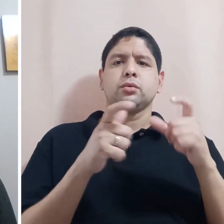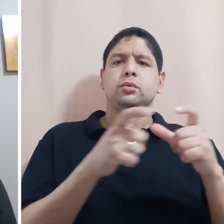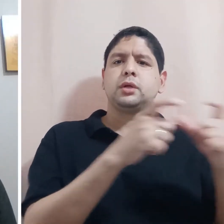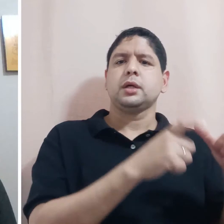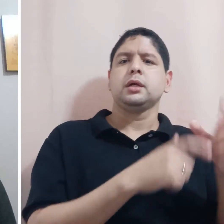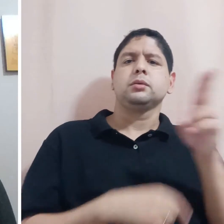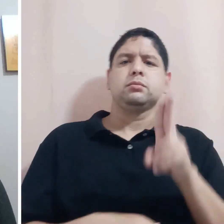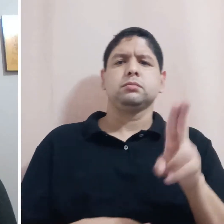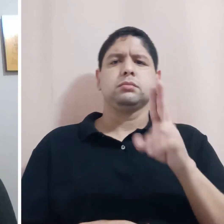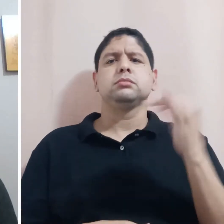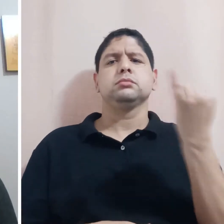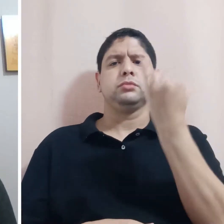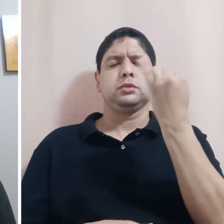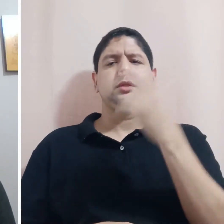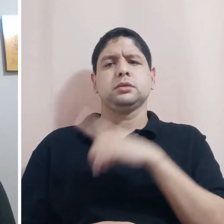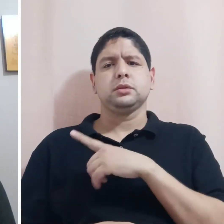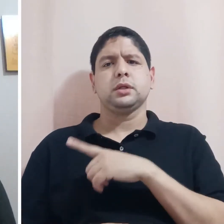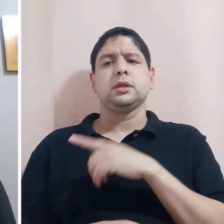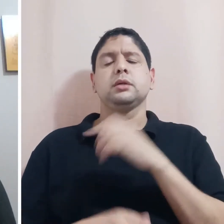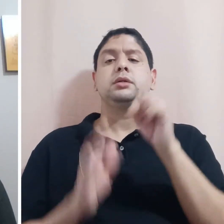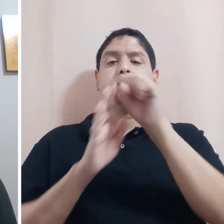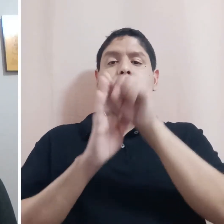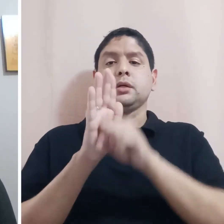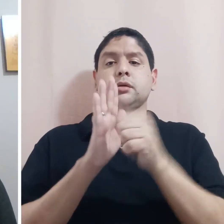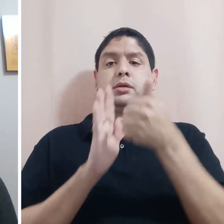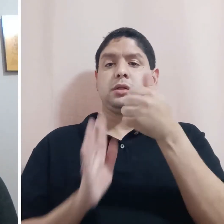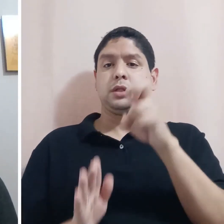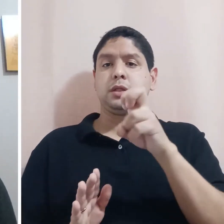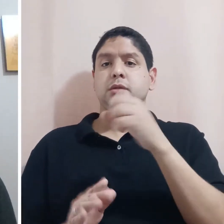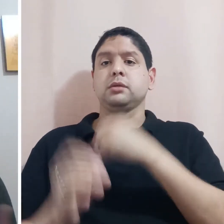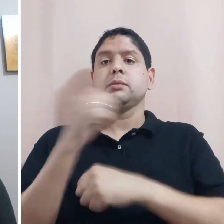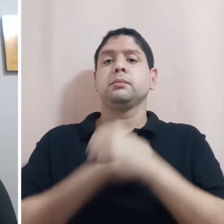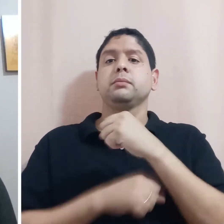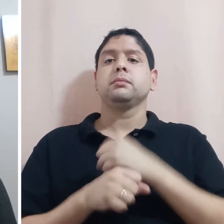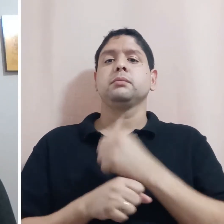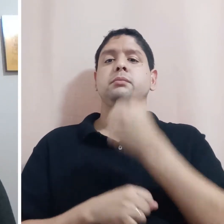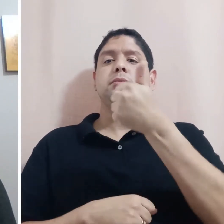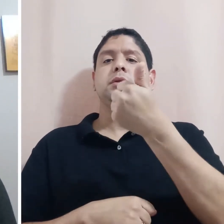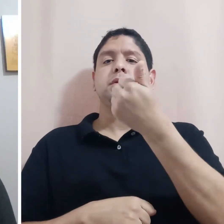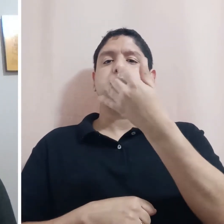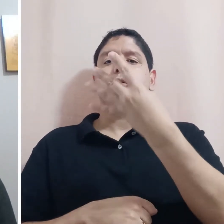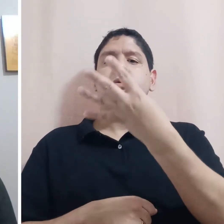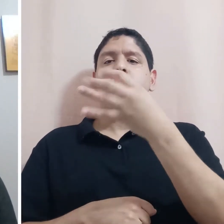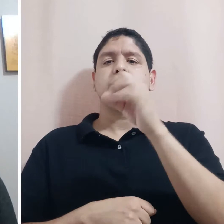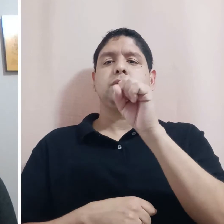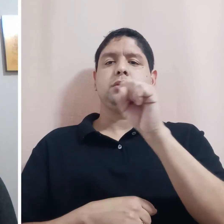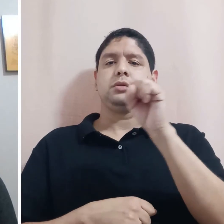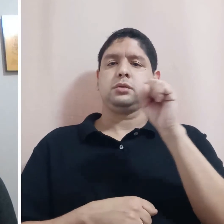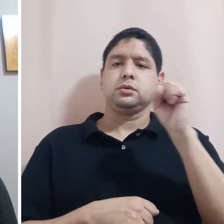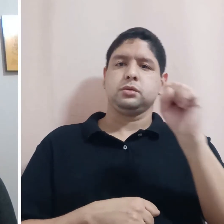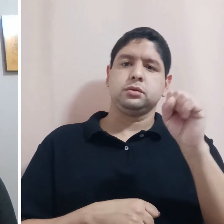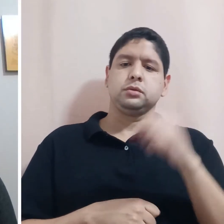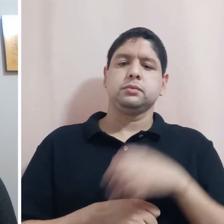eles foram então percorrendo outro marco importante, né, foi já no final do século XV, quando em